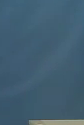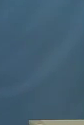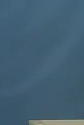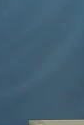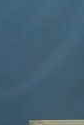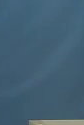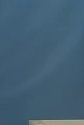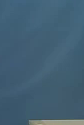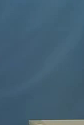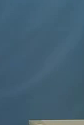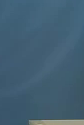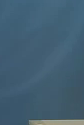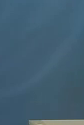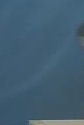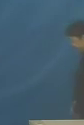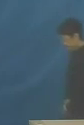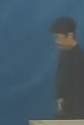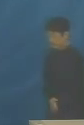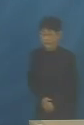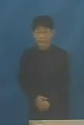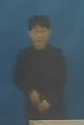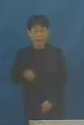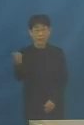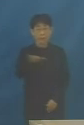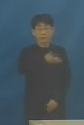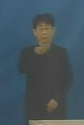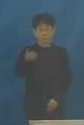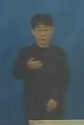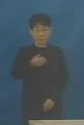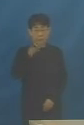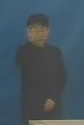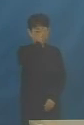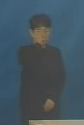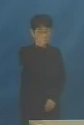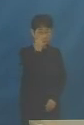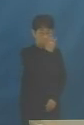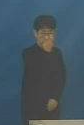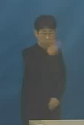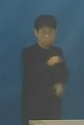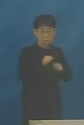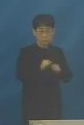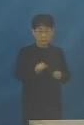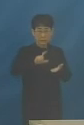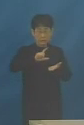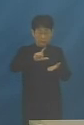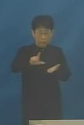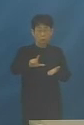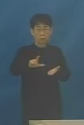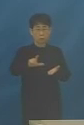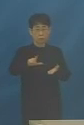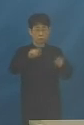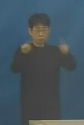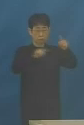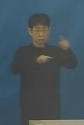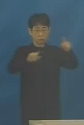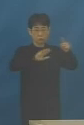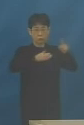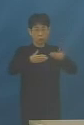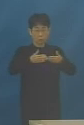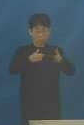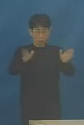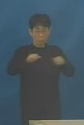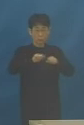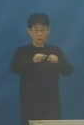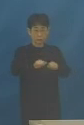それから巡視活動を行うそれは勧告公表を行う報告の